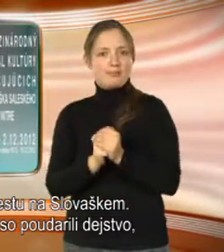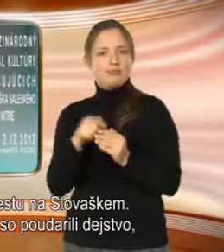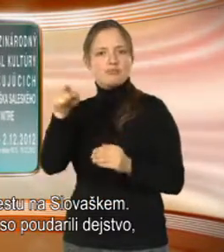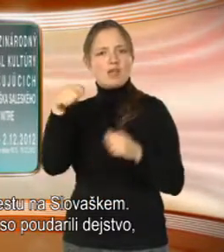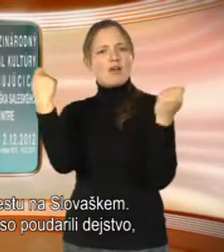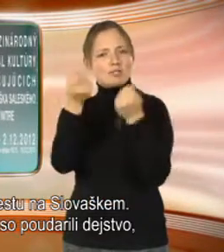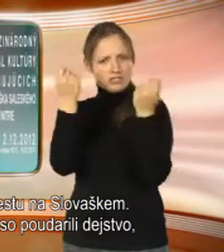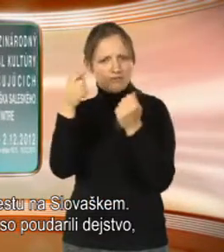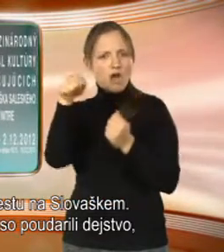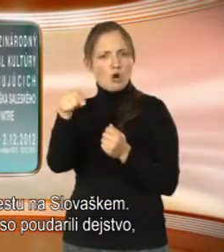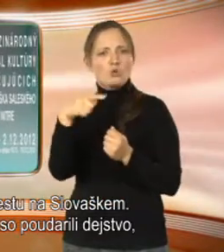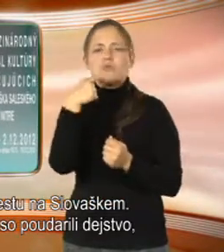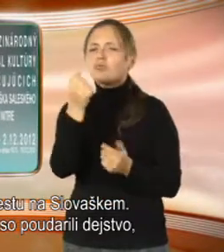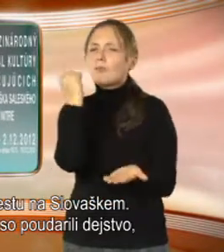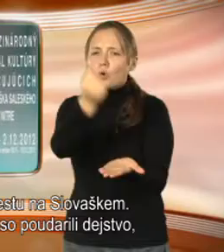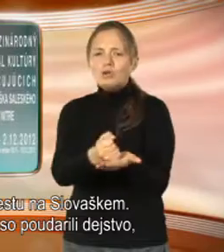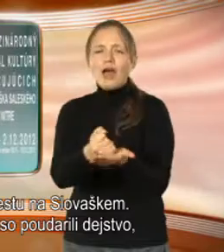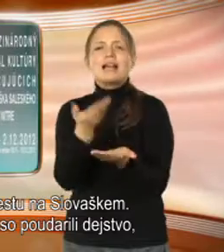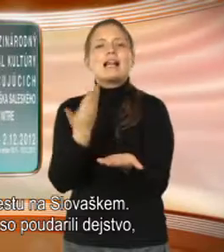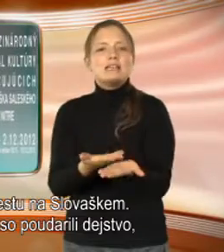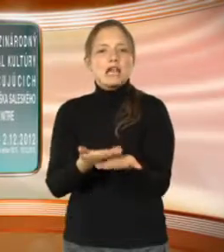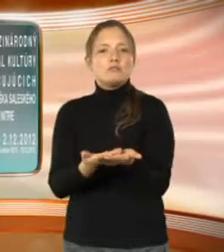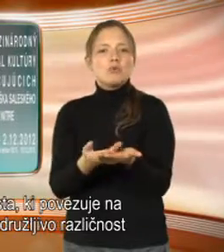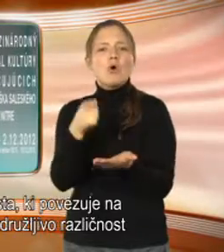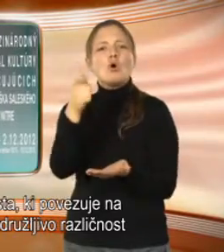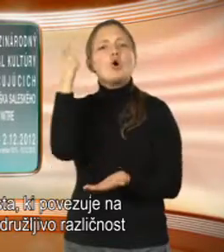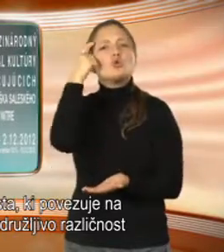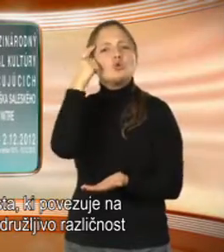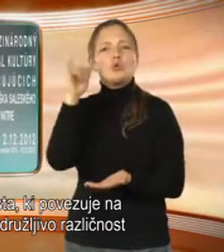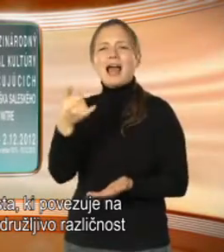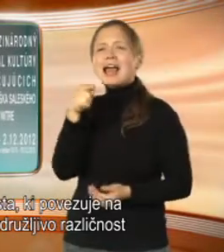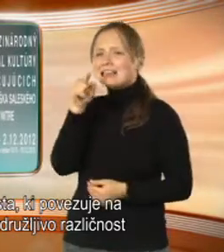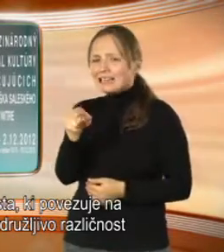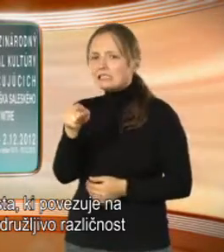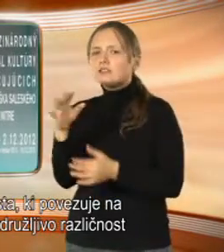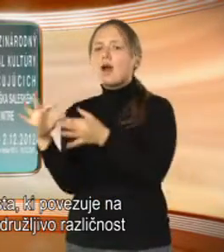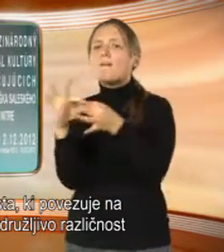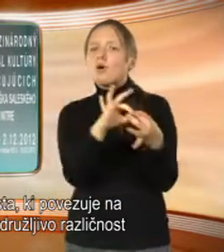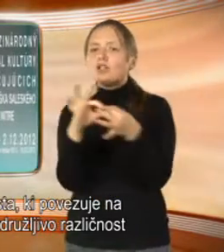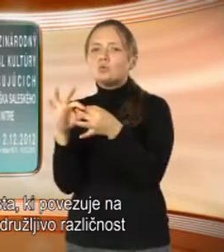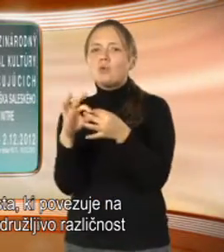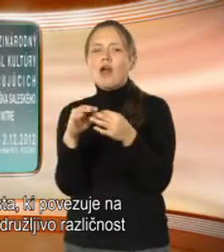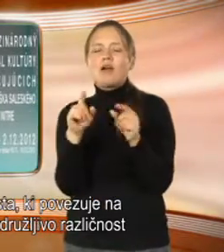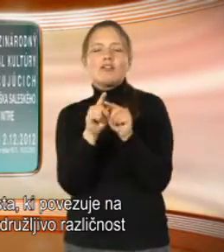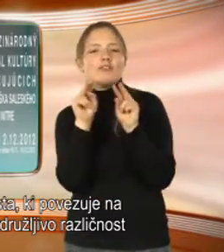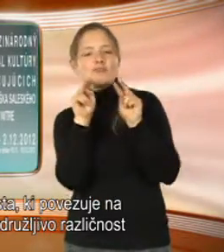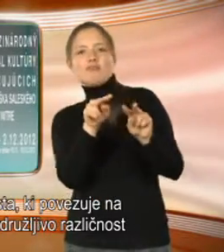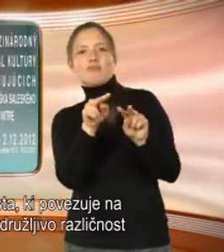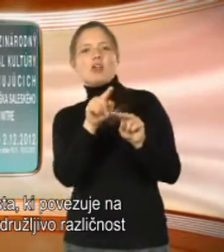Na tem festivalu so poudarili dejstvo, da je kultura tista, ki povezuje na prvi pogled nerazdružljivo različnost